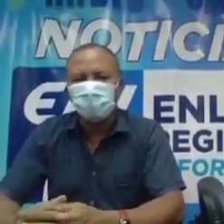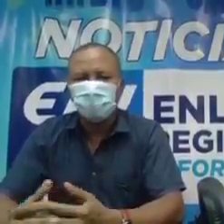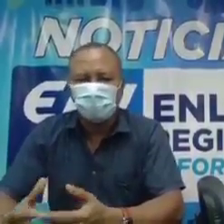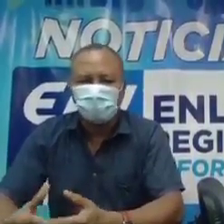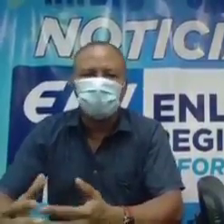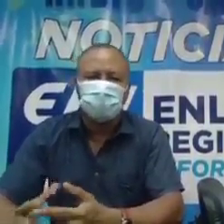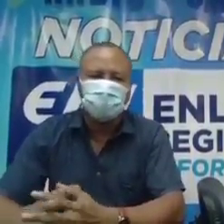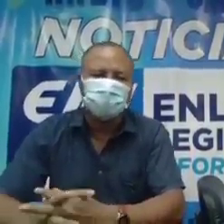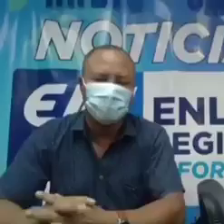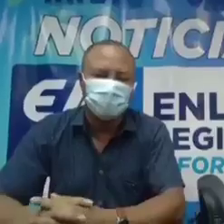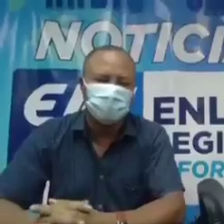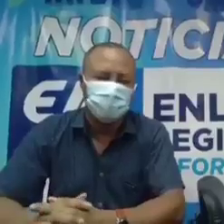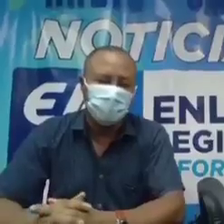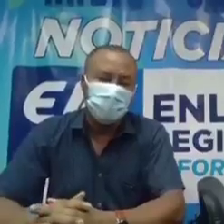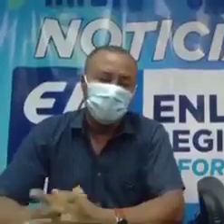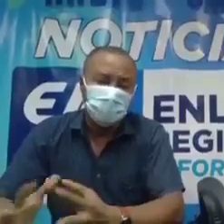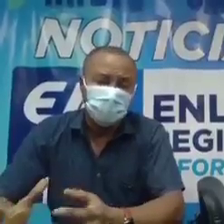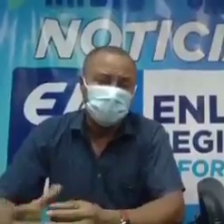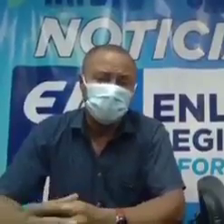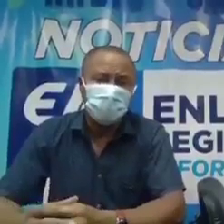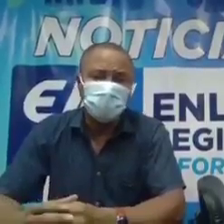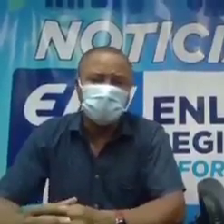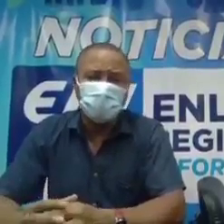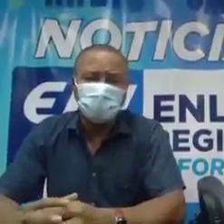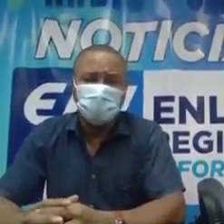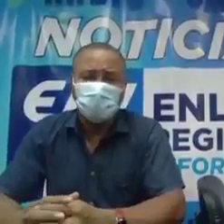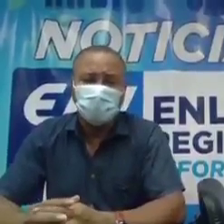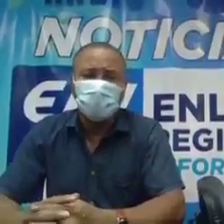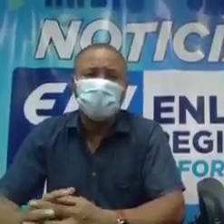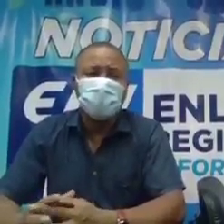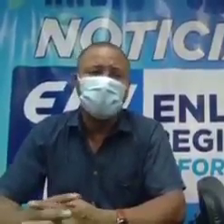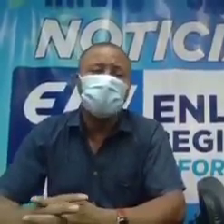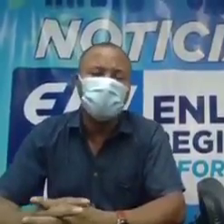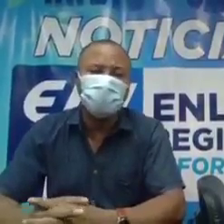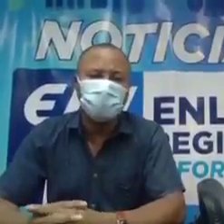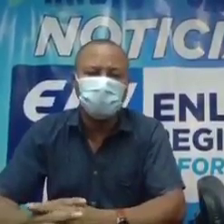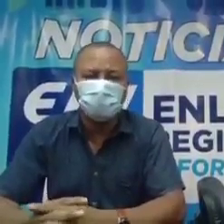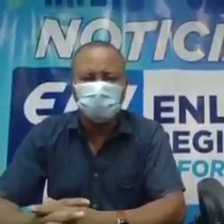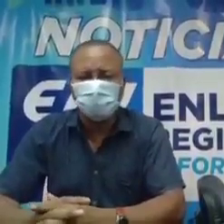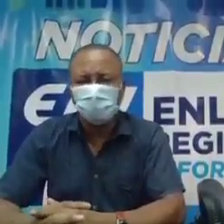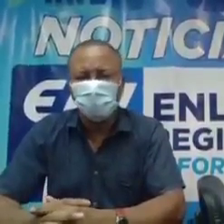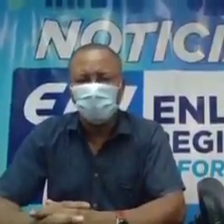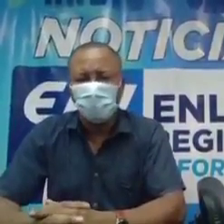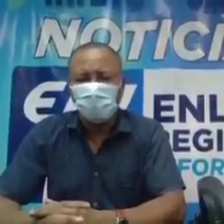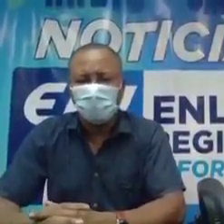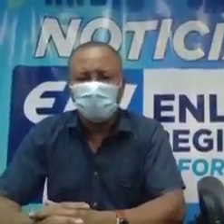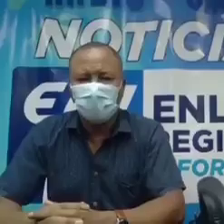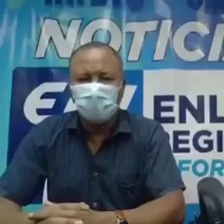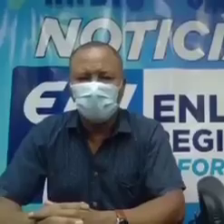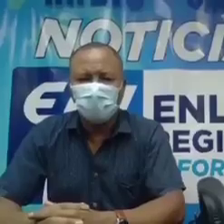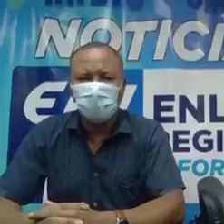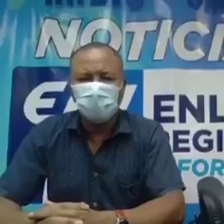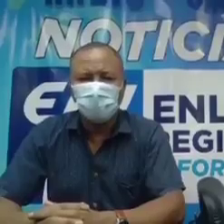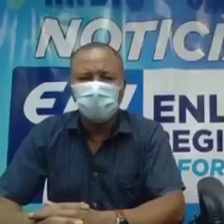intereses del desarrollo de la ciudad. Y alguien que el pueblo le dio